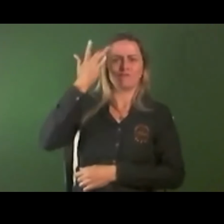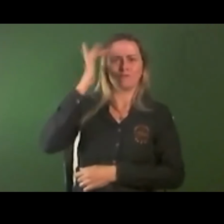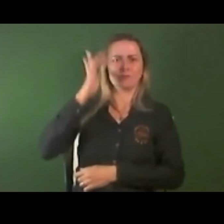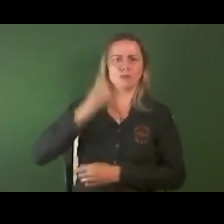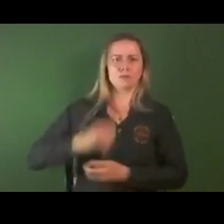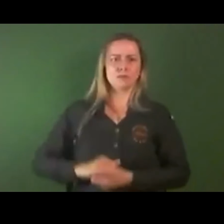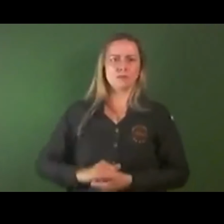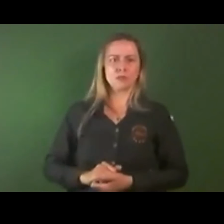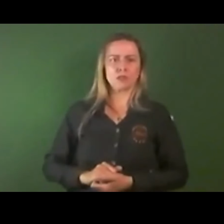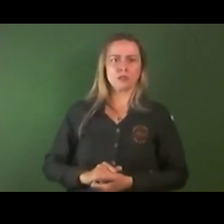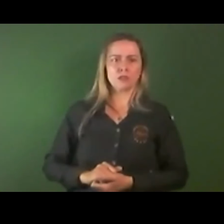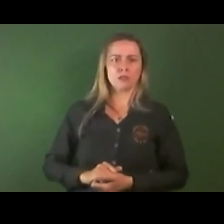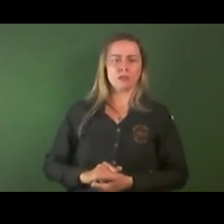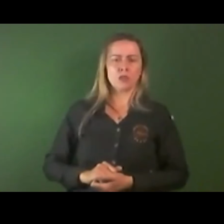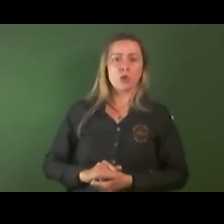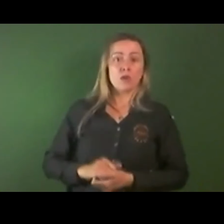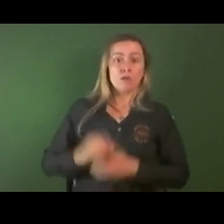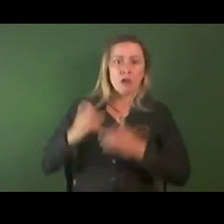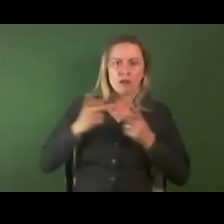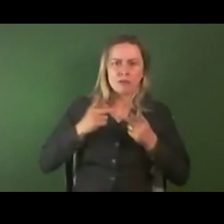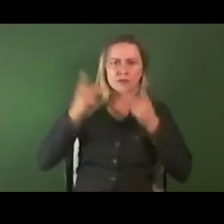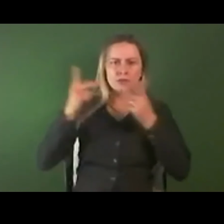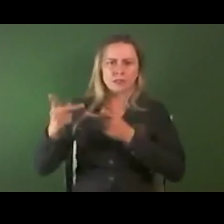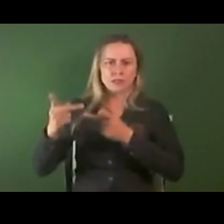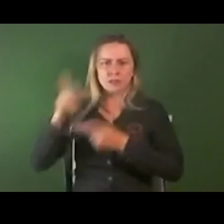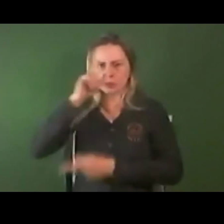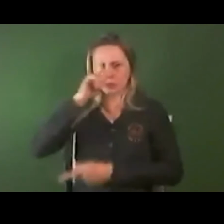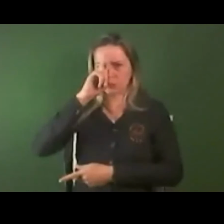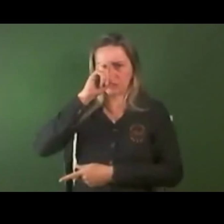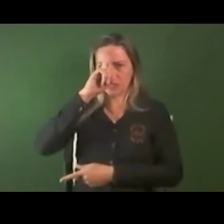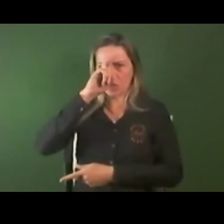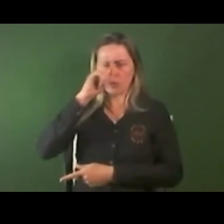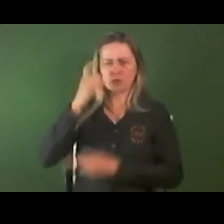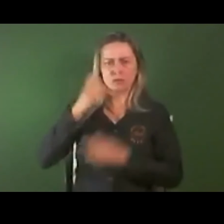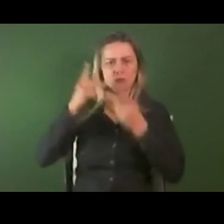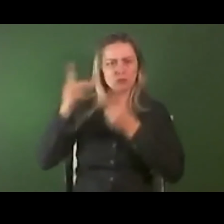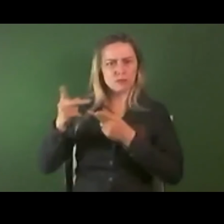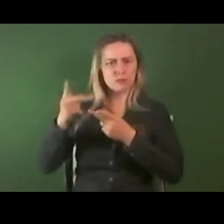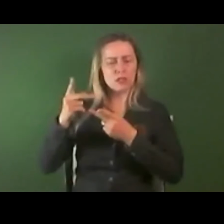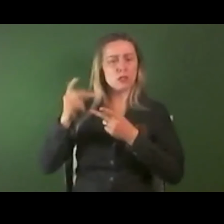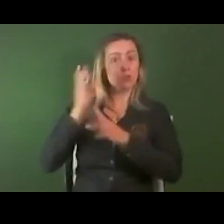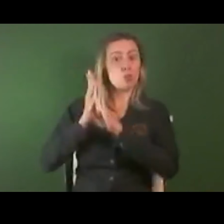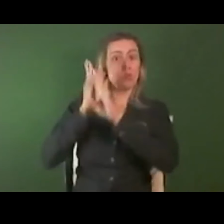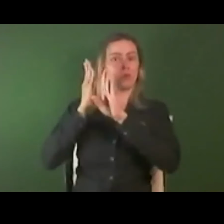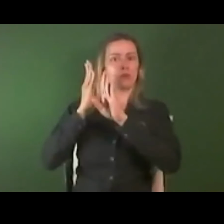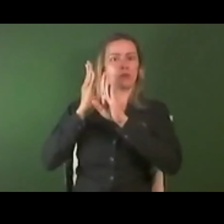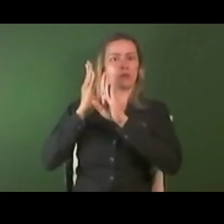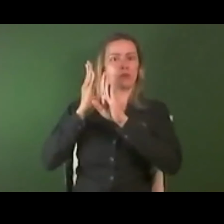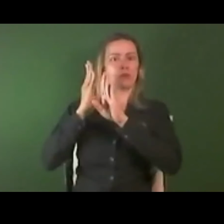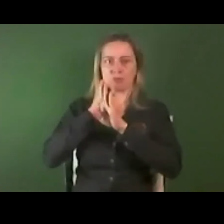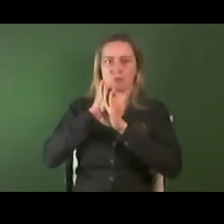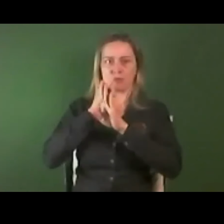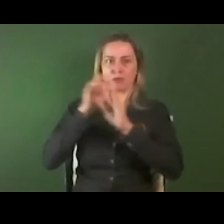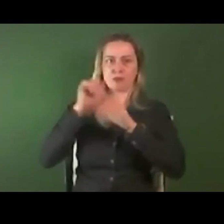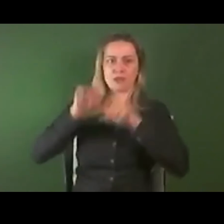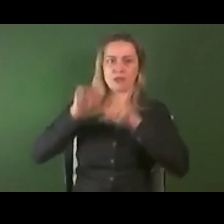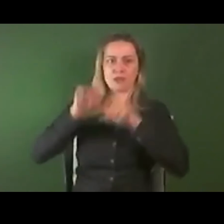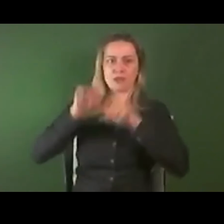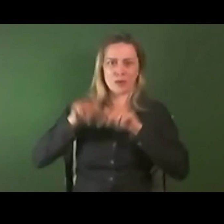Ele vai visitar um hospital e ele descobre no hospital um espaço, um lugar, vai fotografar o próprio material dele